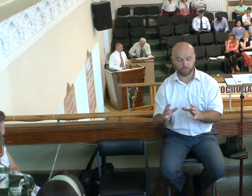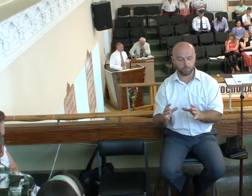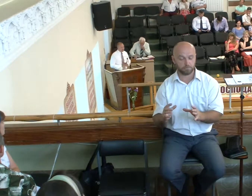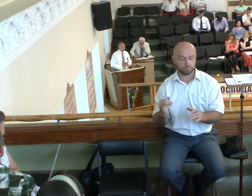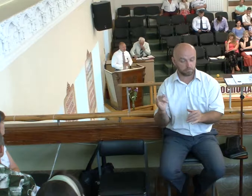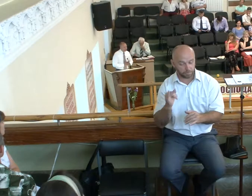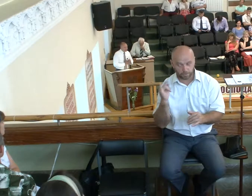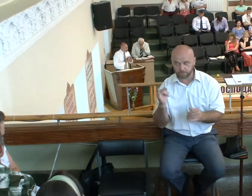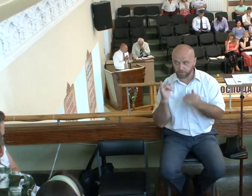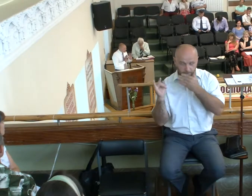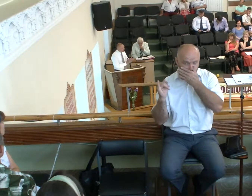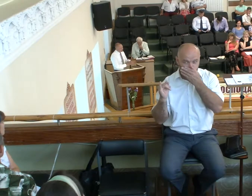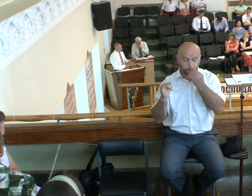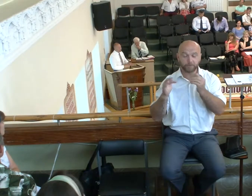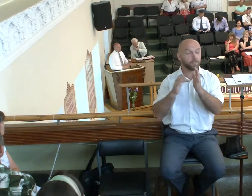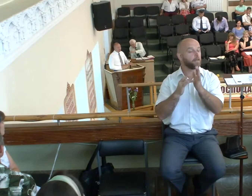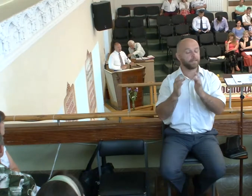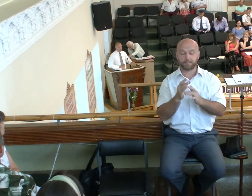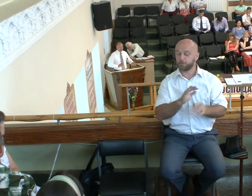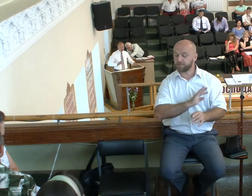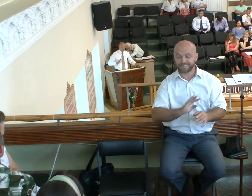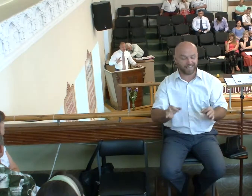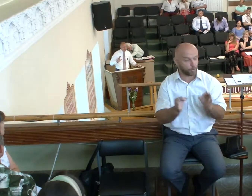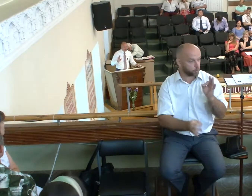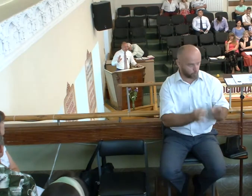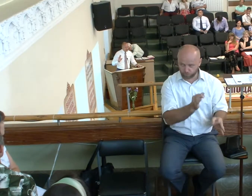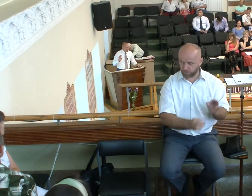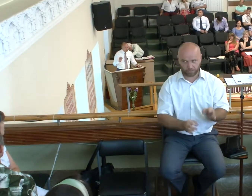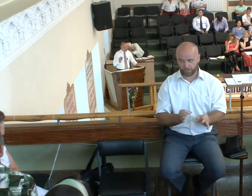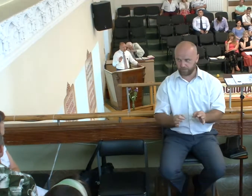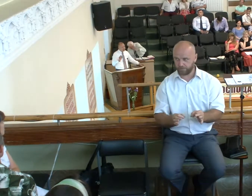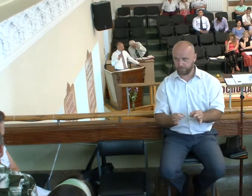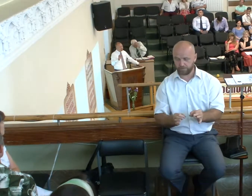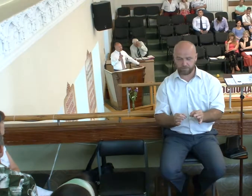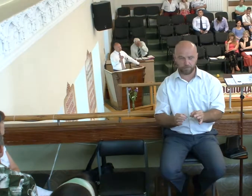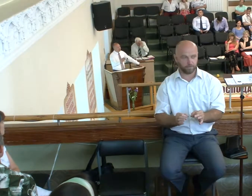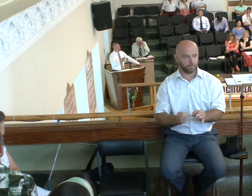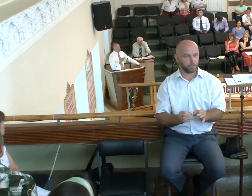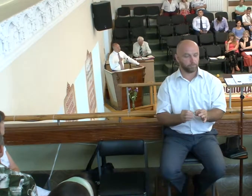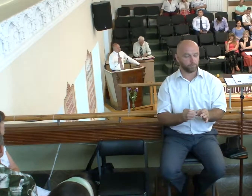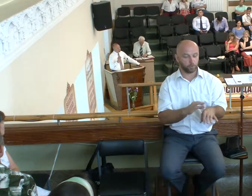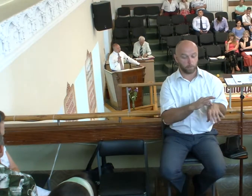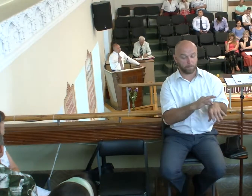Интересно. Христос не осуждает Марфу, но он